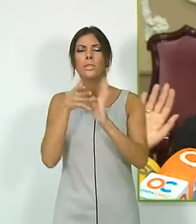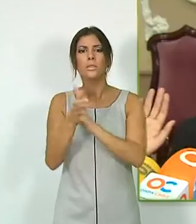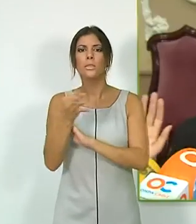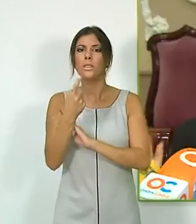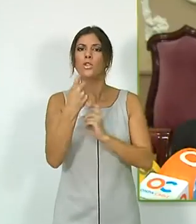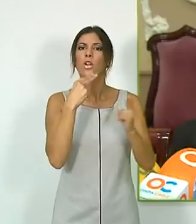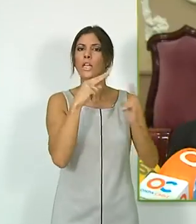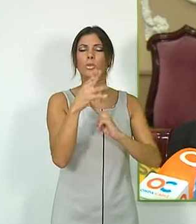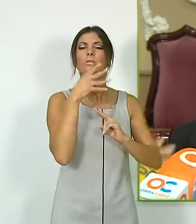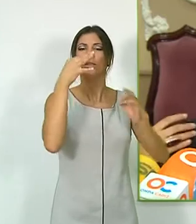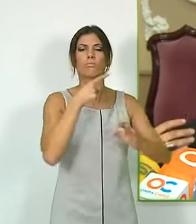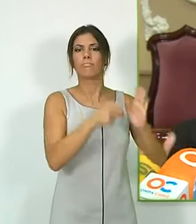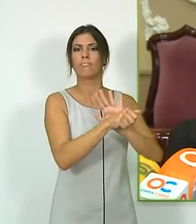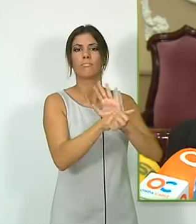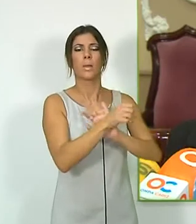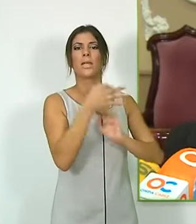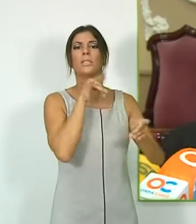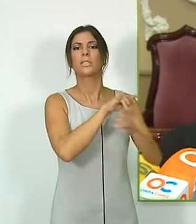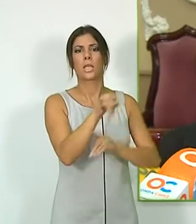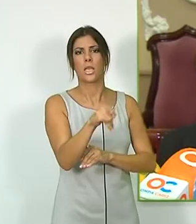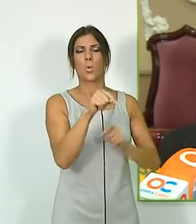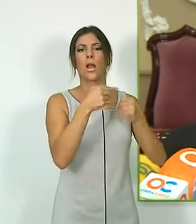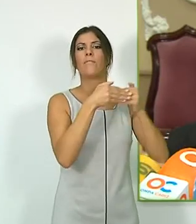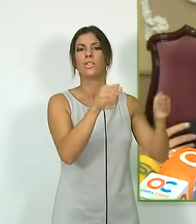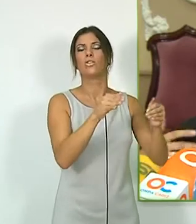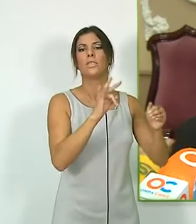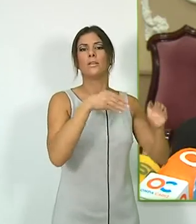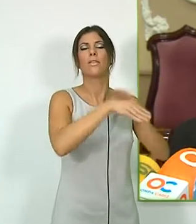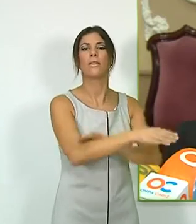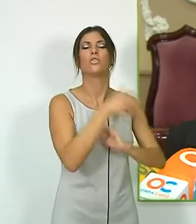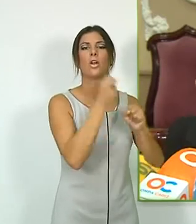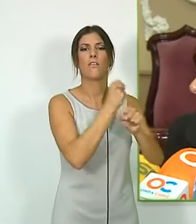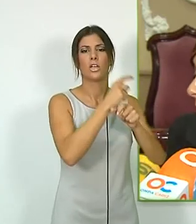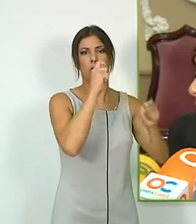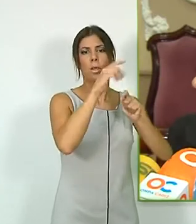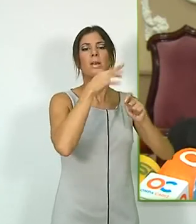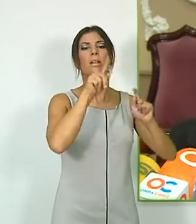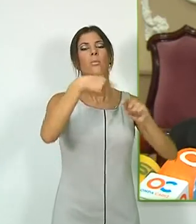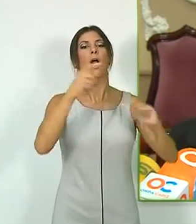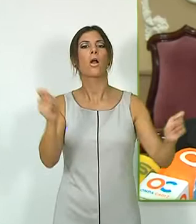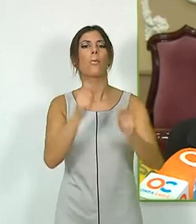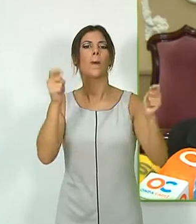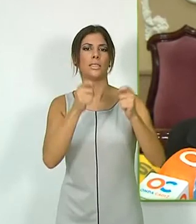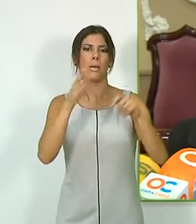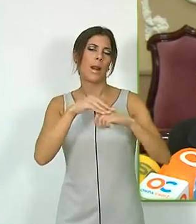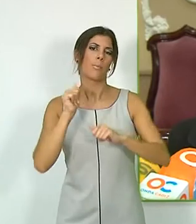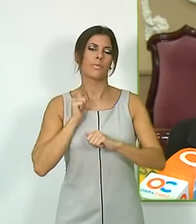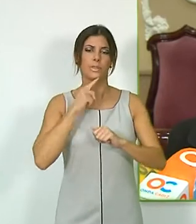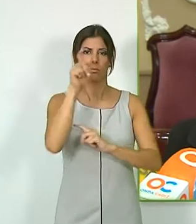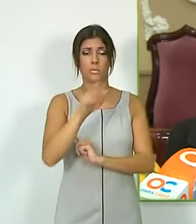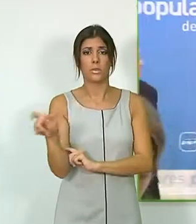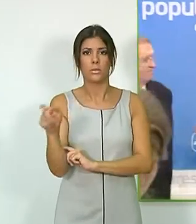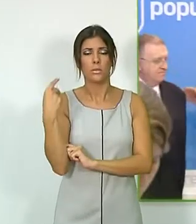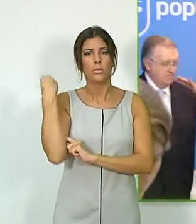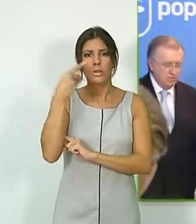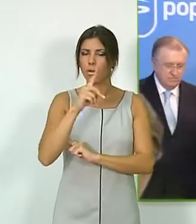el Popular, todo responde a un chanchullo y a dar cobertura laboral a una concejal del Partido Socialista y a hacer campaña electoral a costa de los